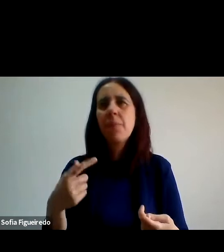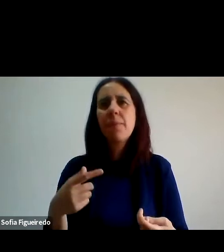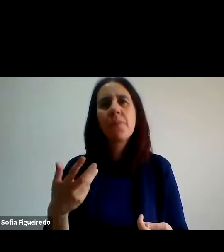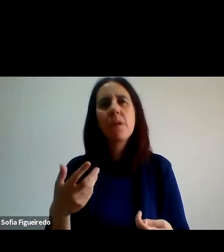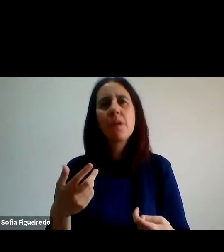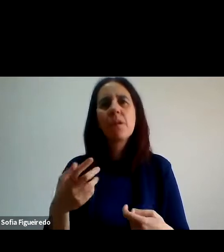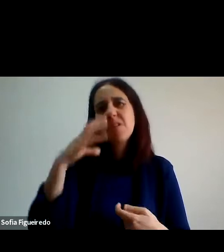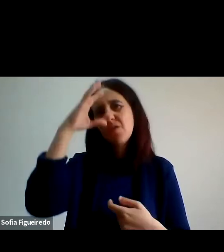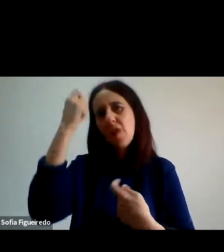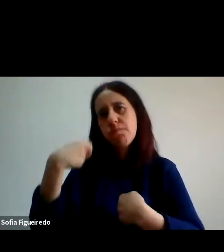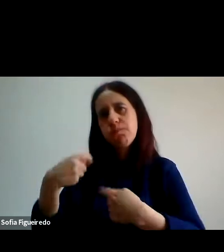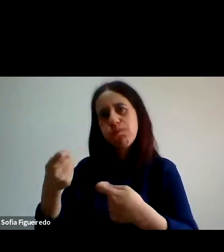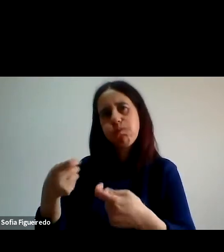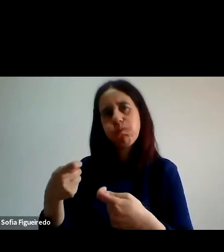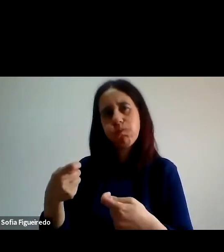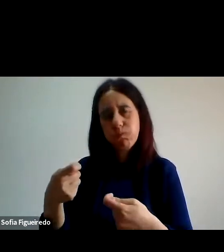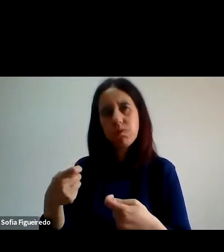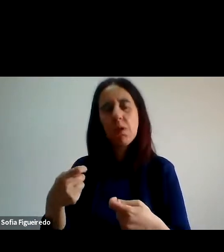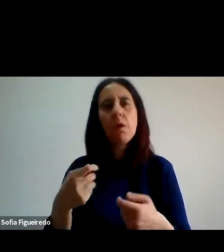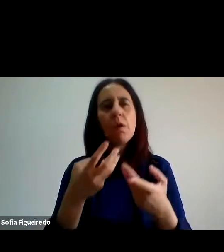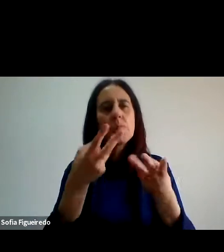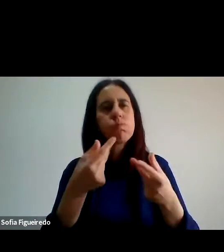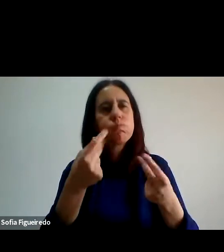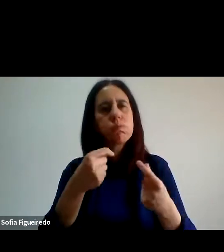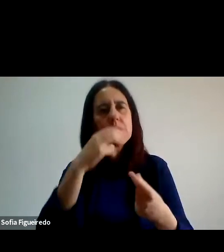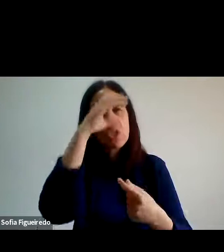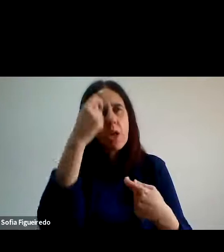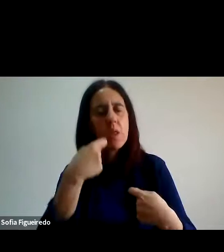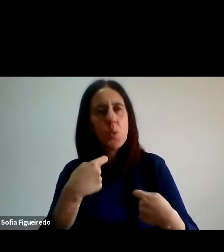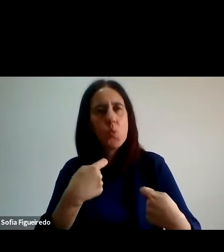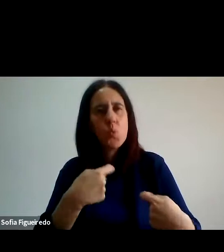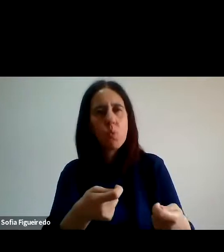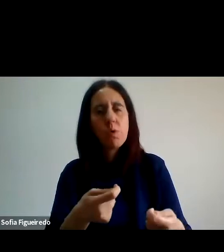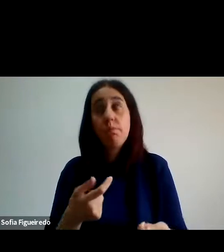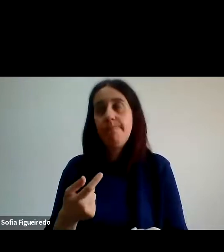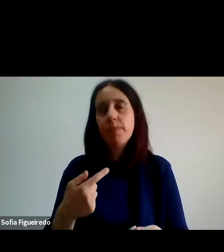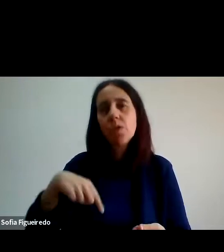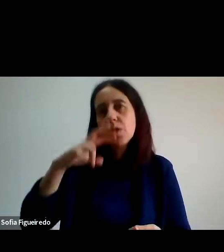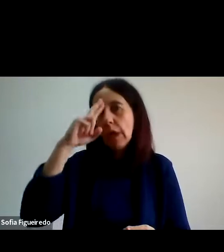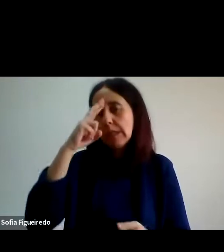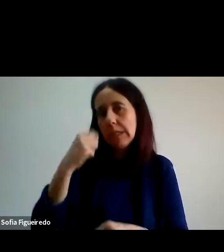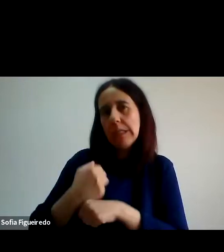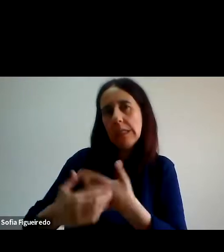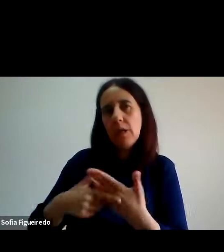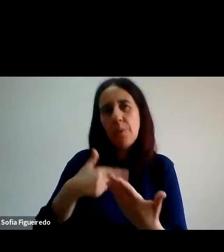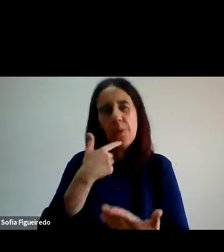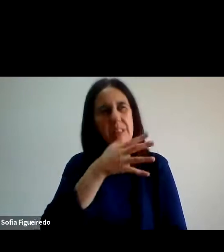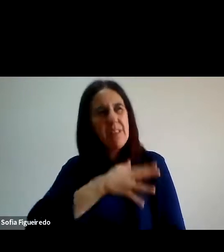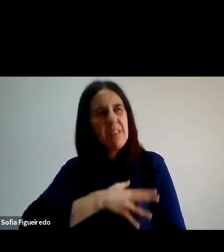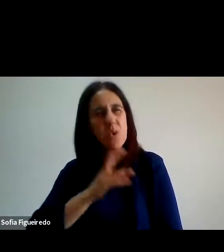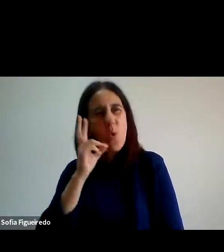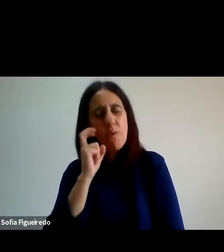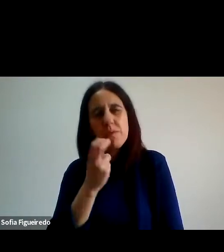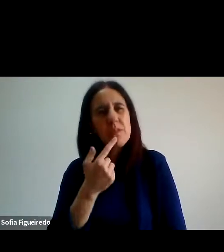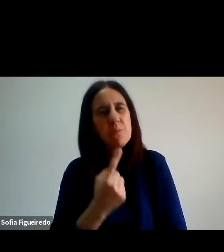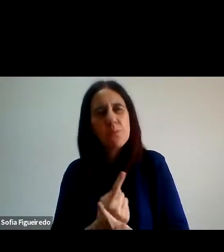despesa para o Estado, pesavam no orçamento de Estado, e eu pensava, mas de facto nós todos trabalhamos tanto, esforçamos tanto, porquê é que temos que ouvir de facto uma coisa dessas? E foi uma altura em que